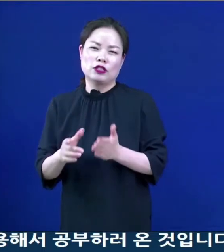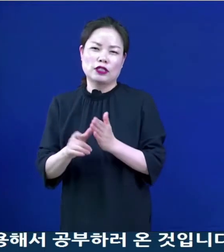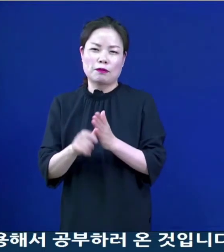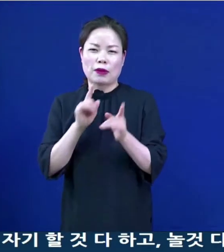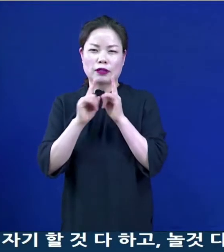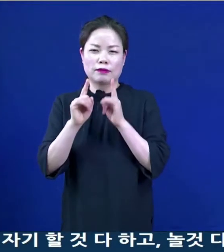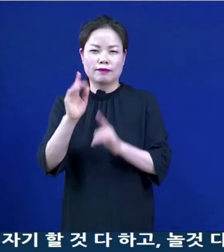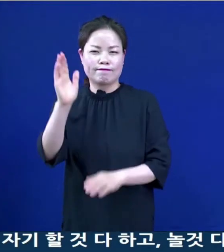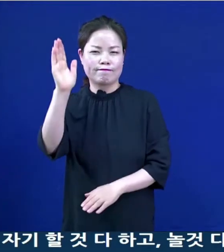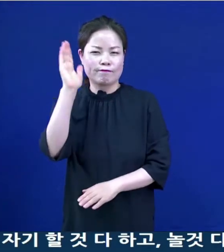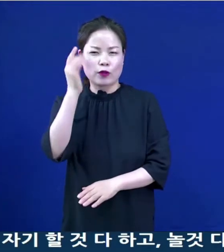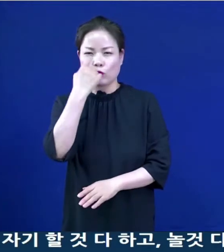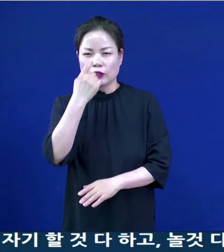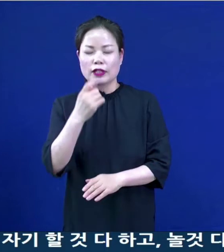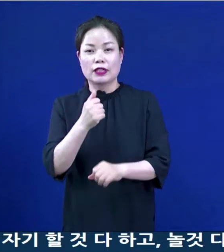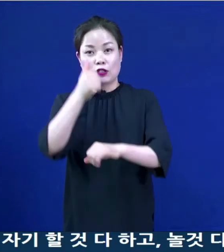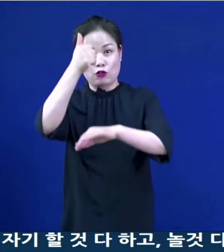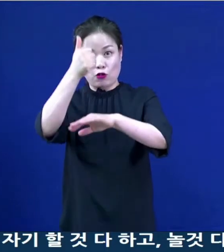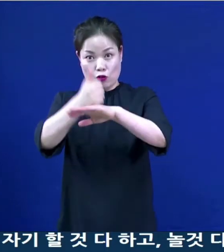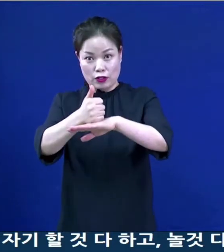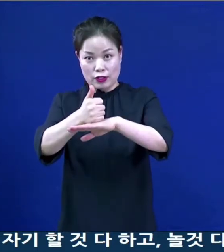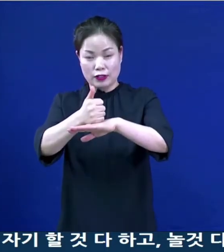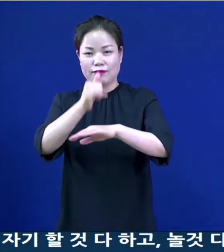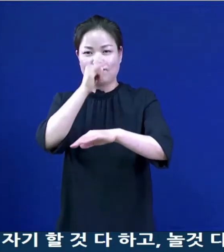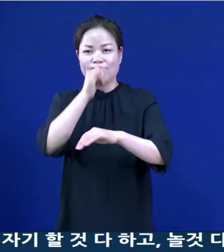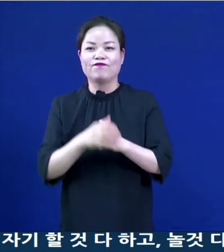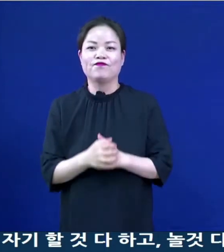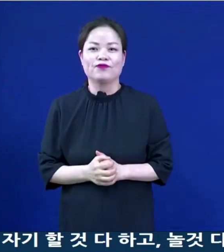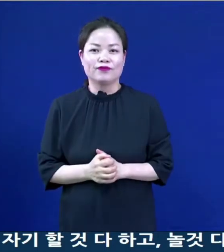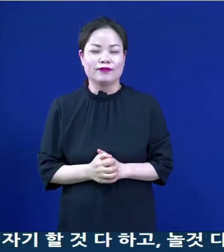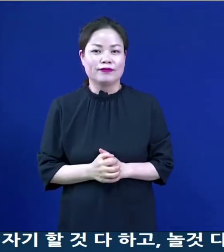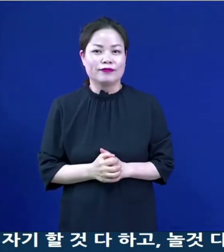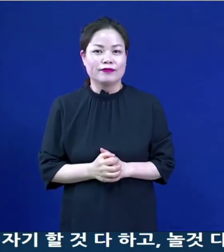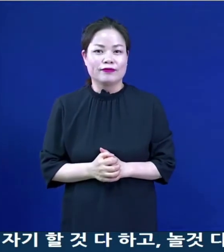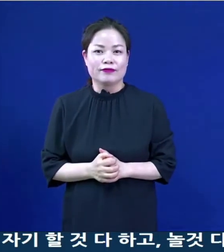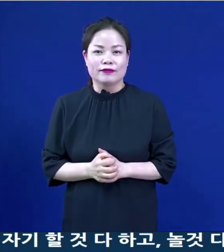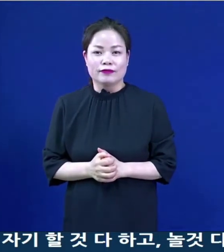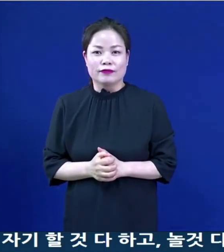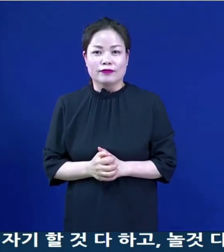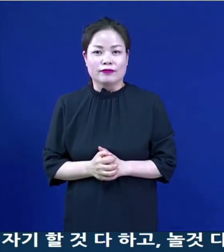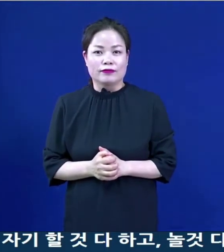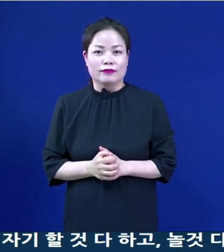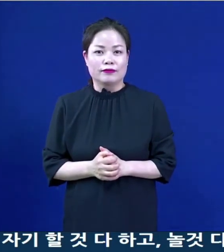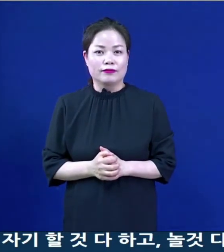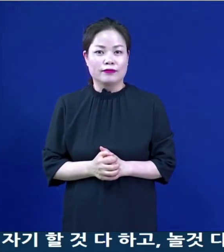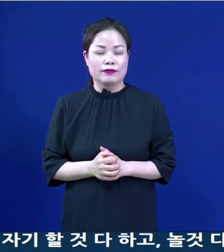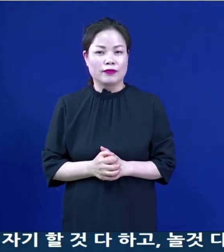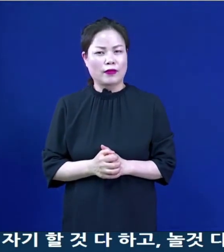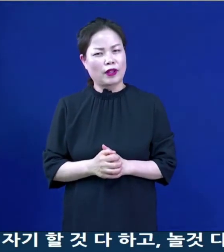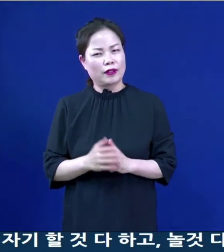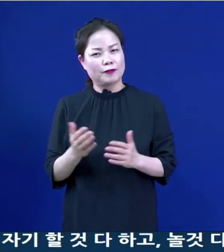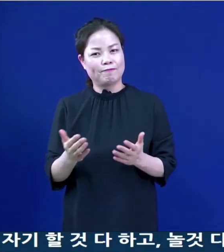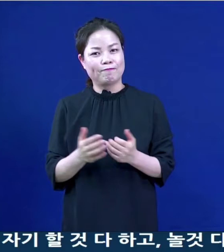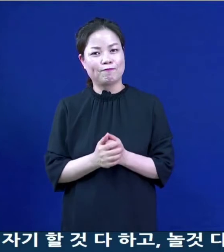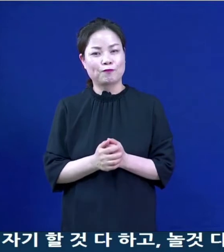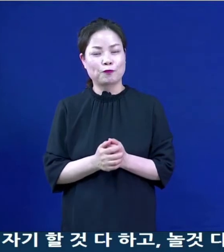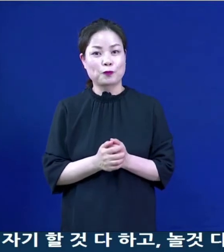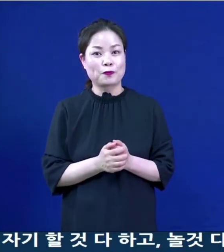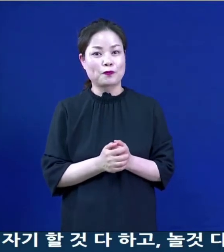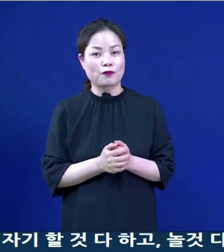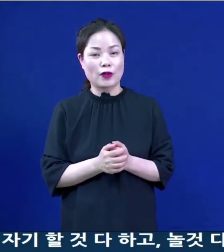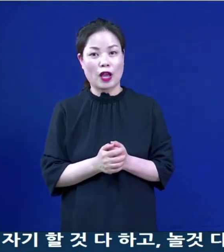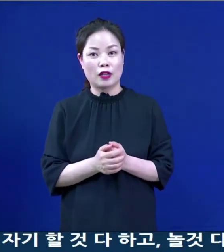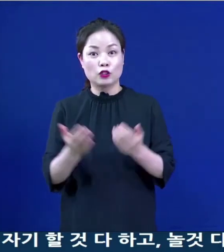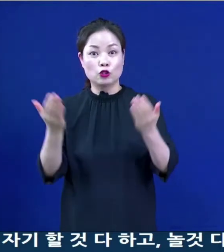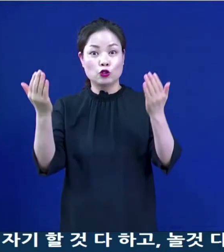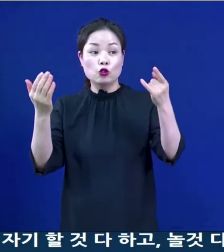공부하고 강론했다. 이런 결론에 도달하는 겁니다. 이렇게 이제